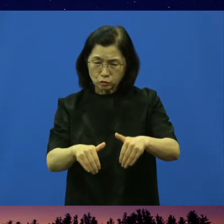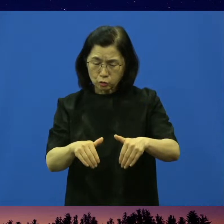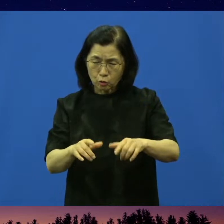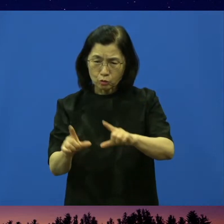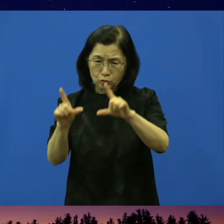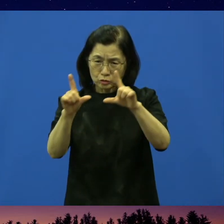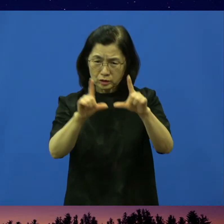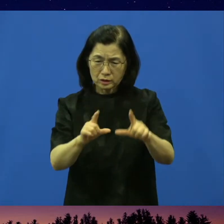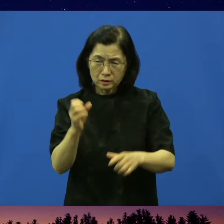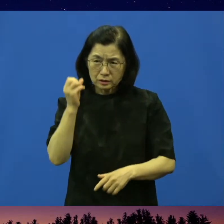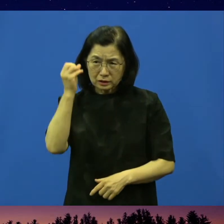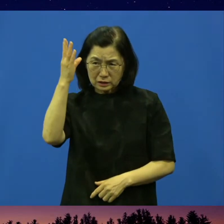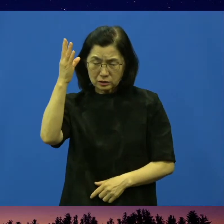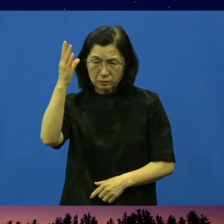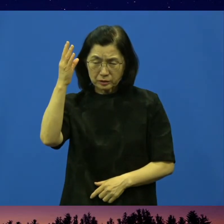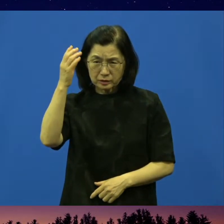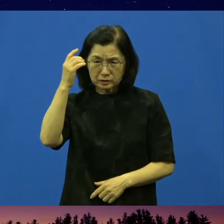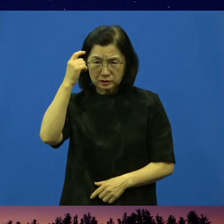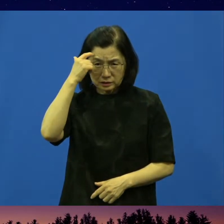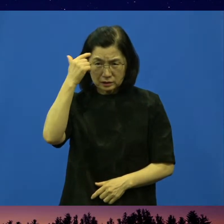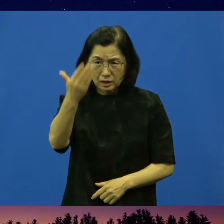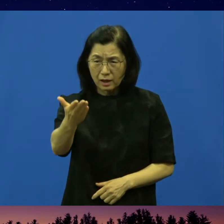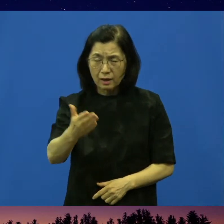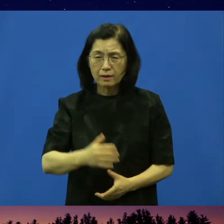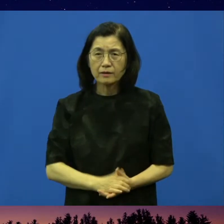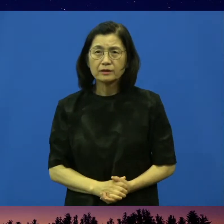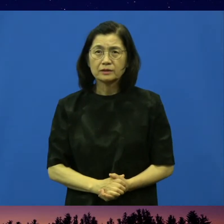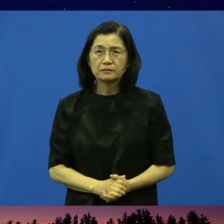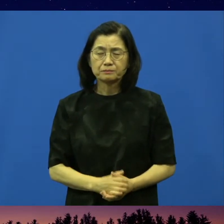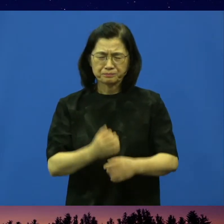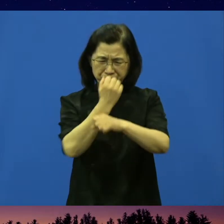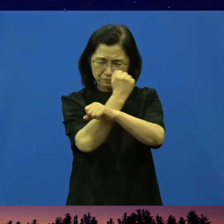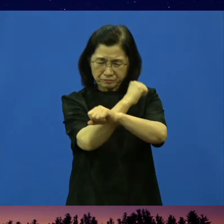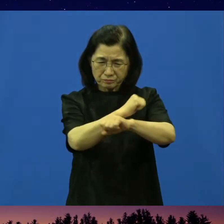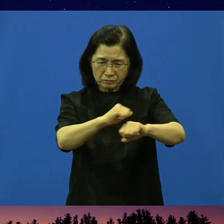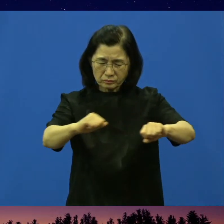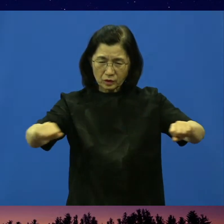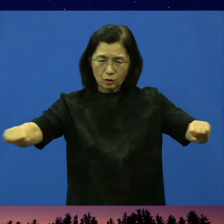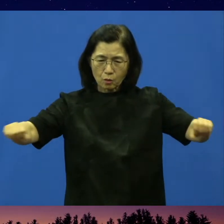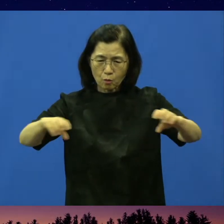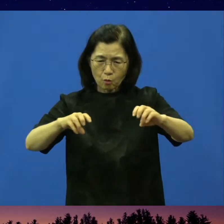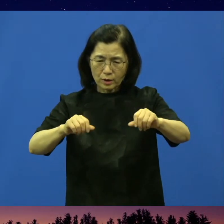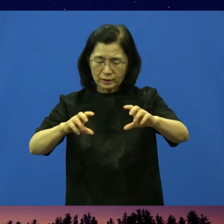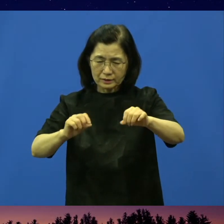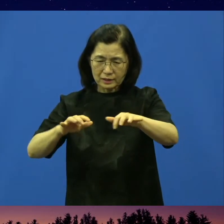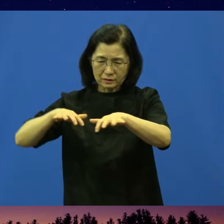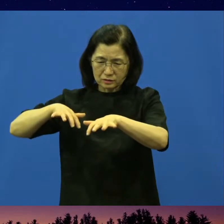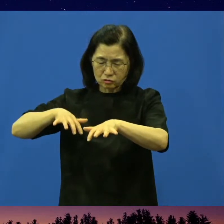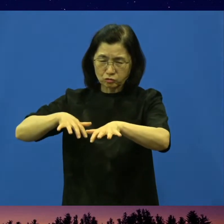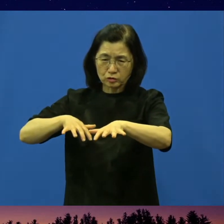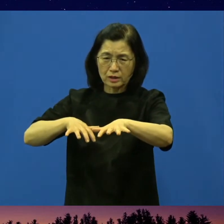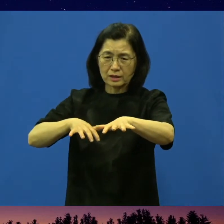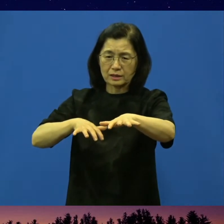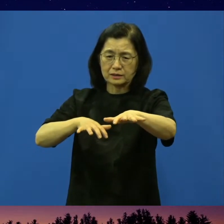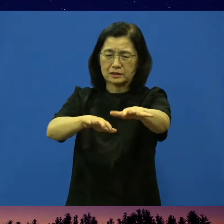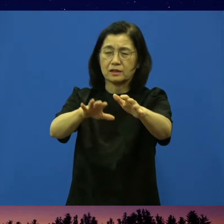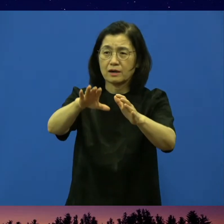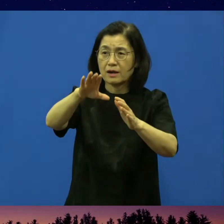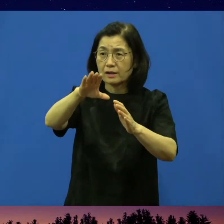간단한 얘기가 아니에요. 그런데 광야를 지나는 내내 이스라엘 백성들은 애굽 타령을 해요.